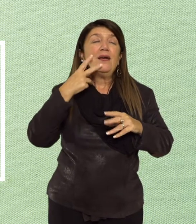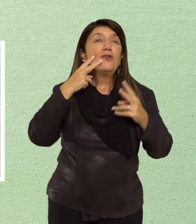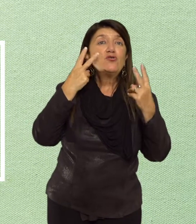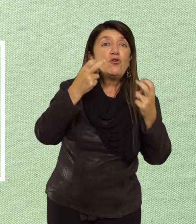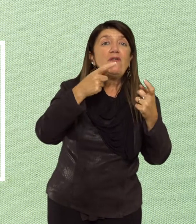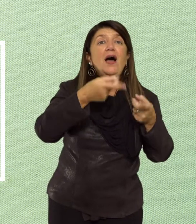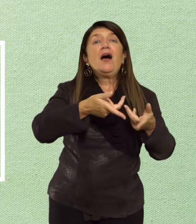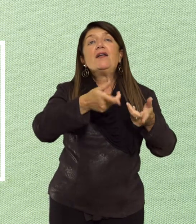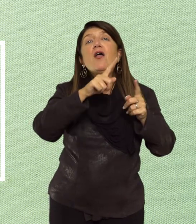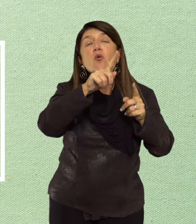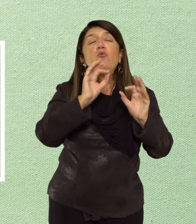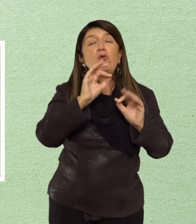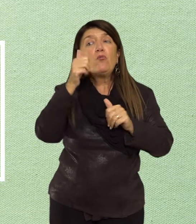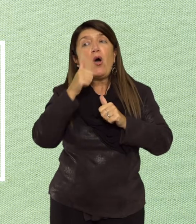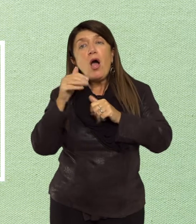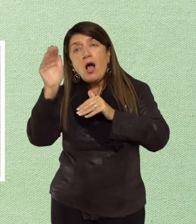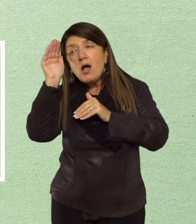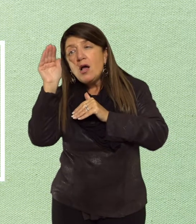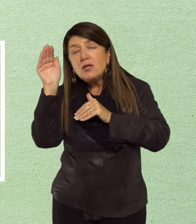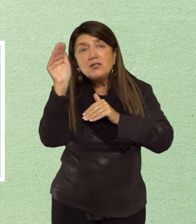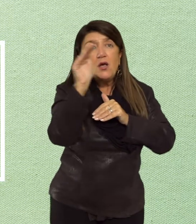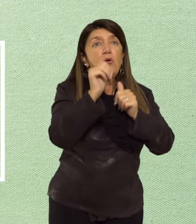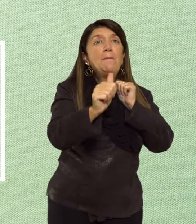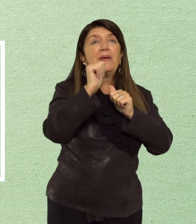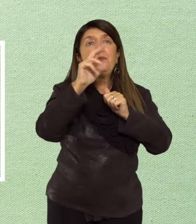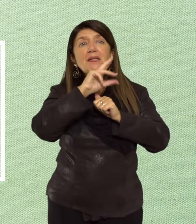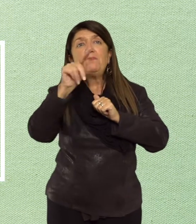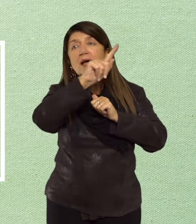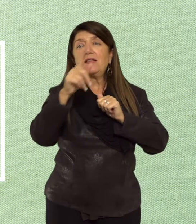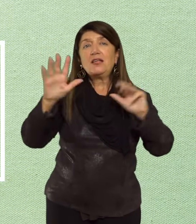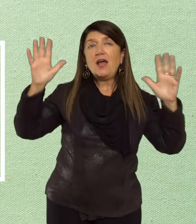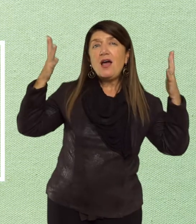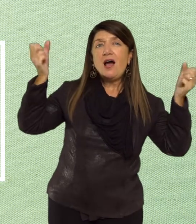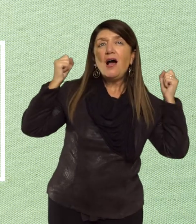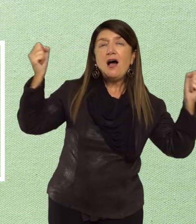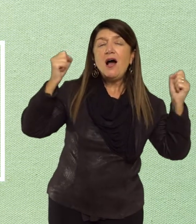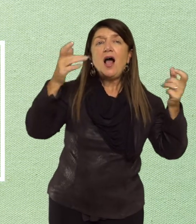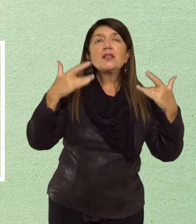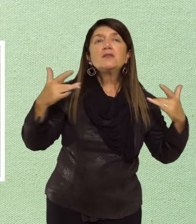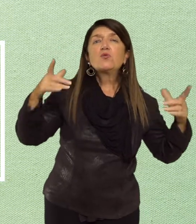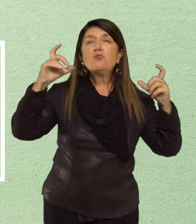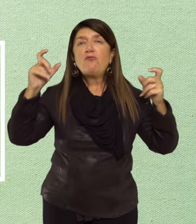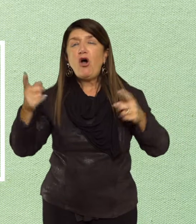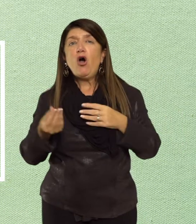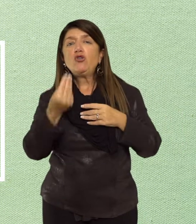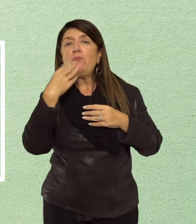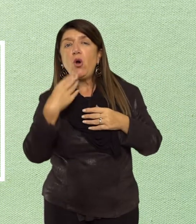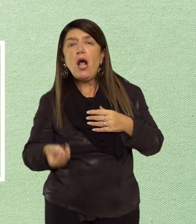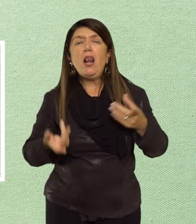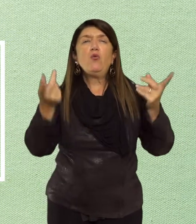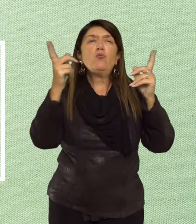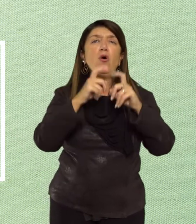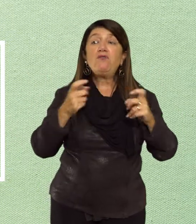visto che ci ha seguiti, prima di partire ci faceva in bocca al lupo, è sempre molto disponibile per fare le foto. Quello che percepiamo